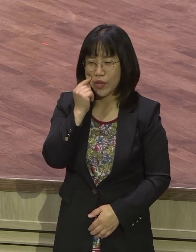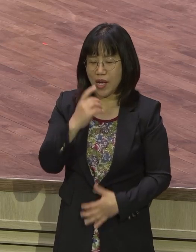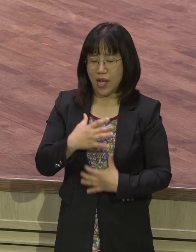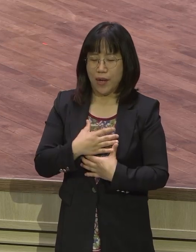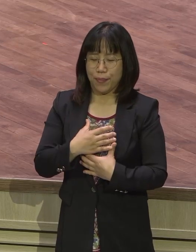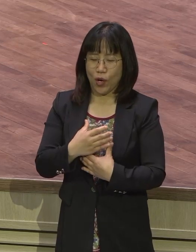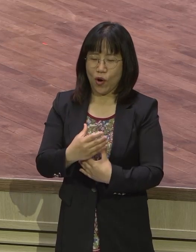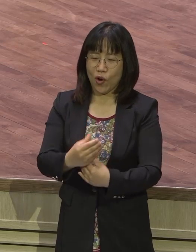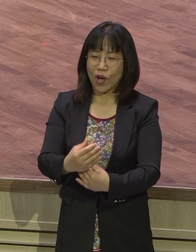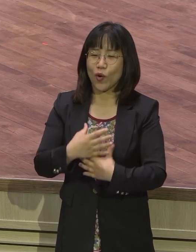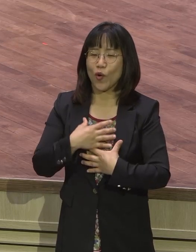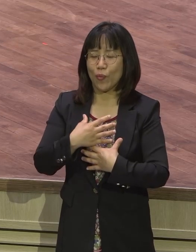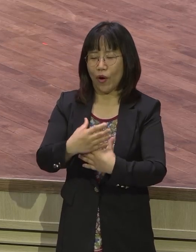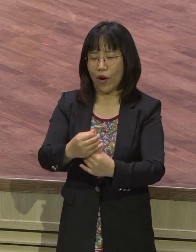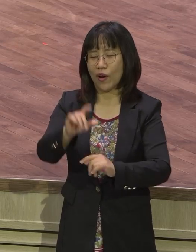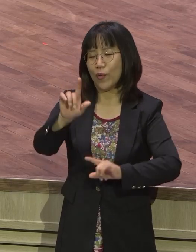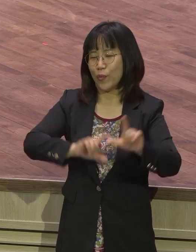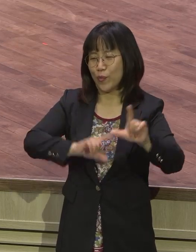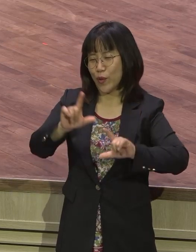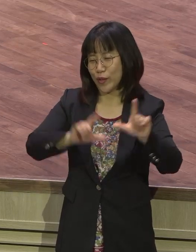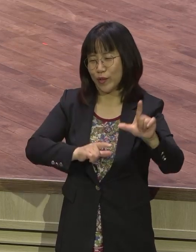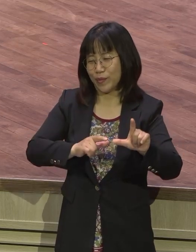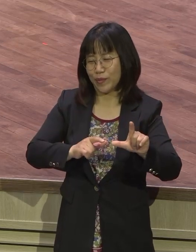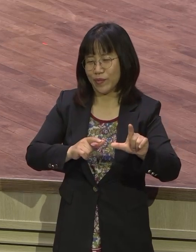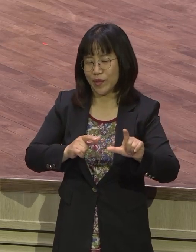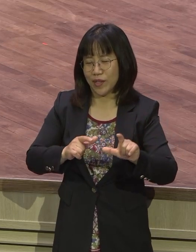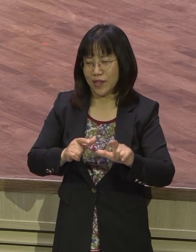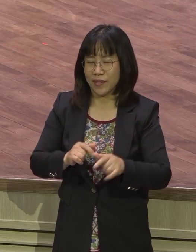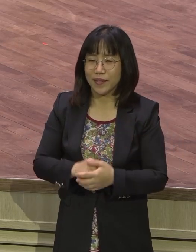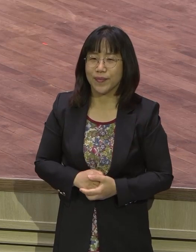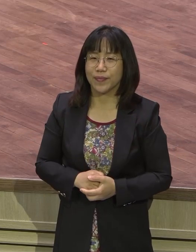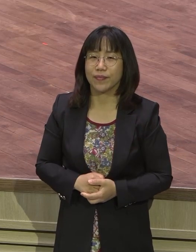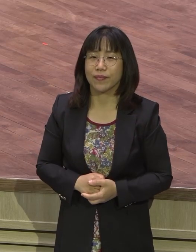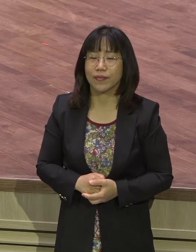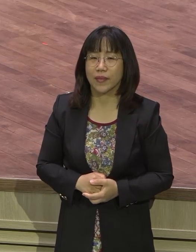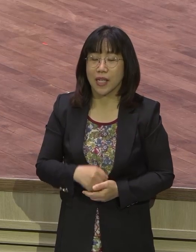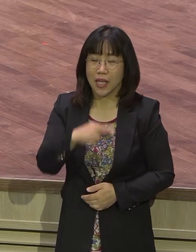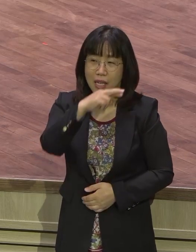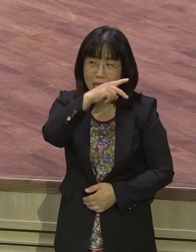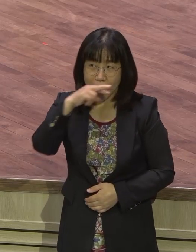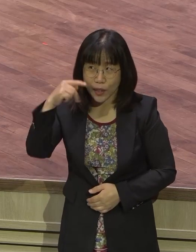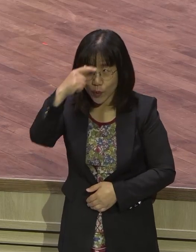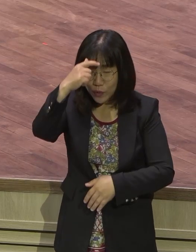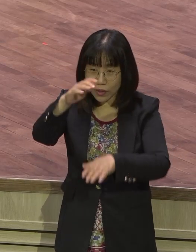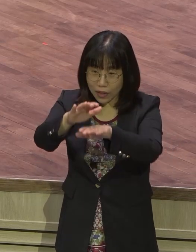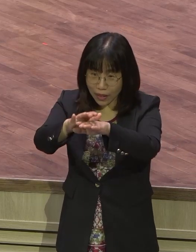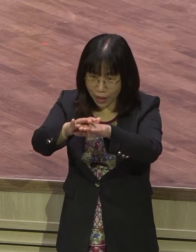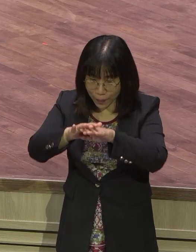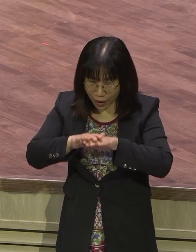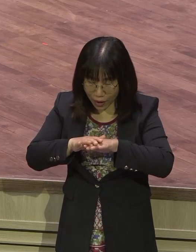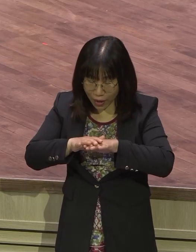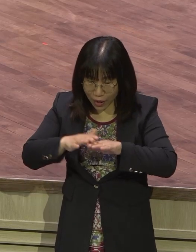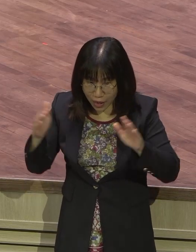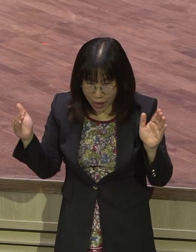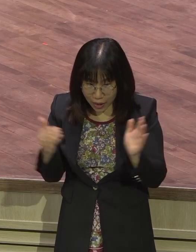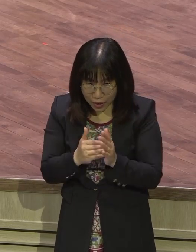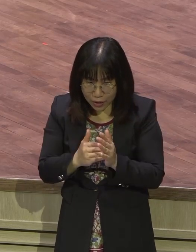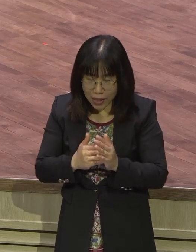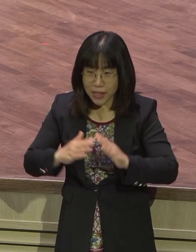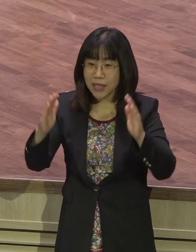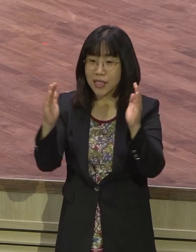평화로운 상태 향기로운 예배를 들었다면 예배 마치고 돌아갈 때 뭐요? 그